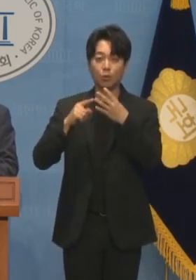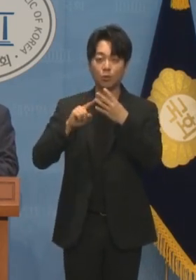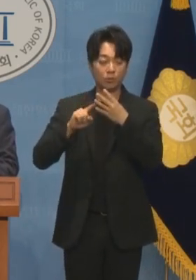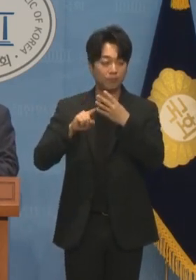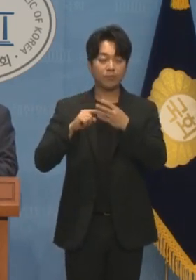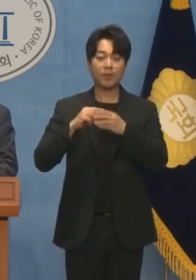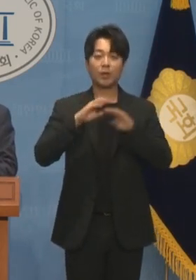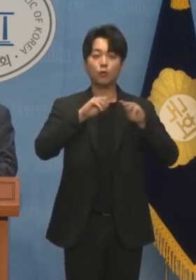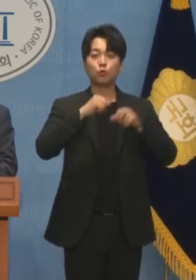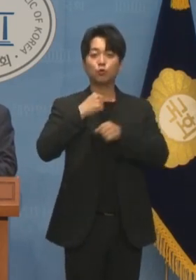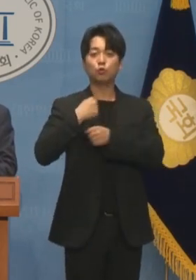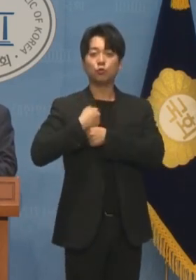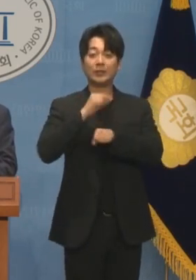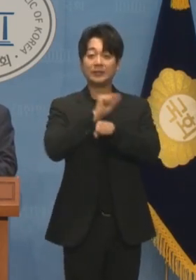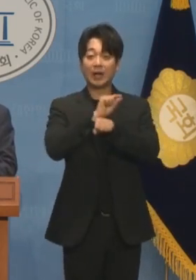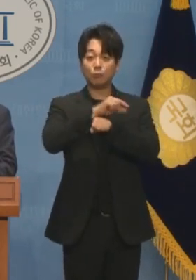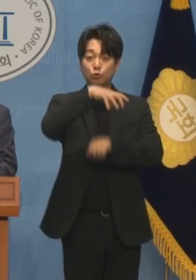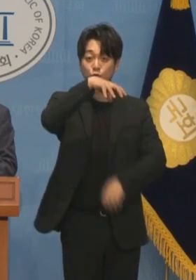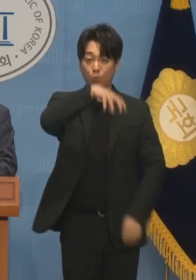서울 사무소를